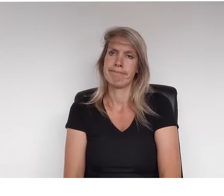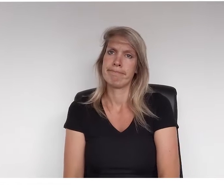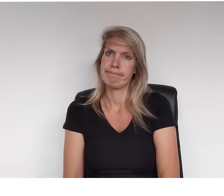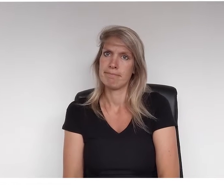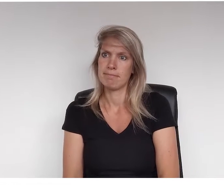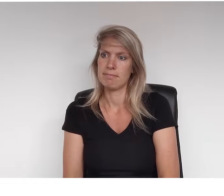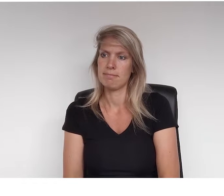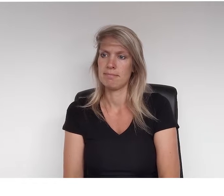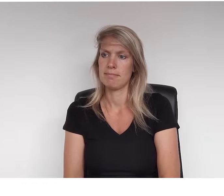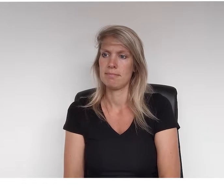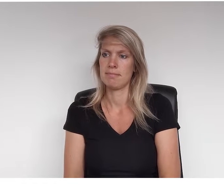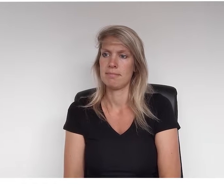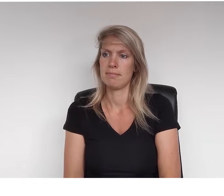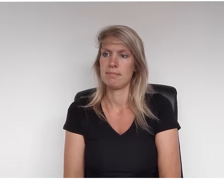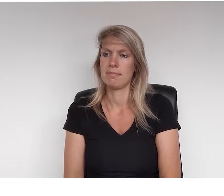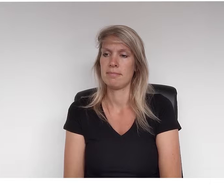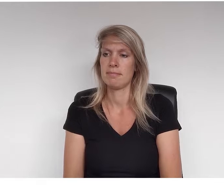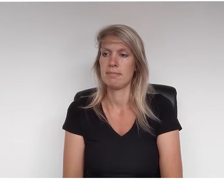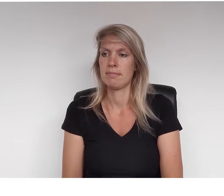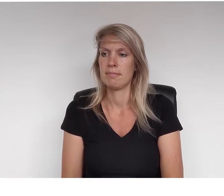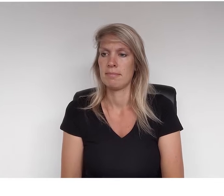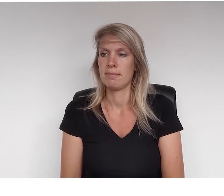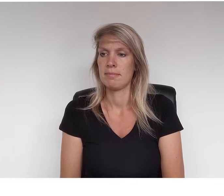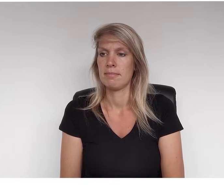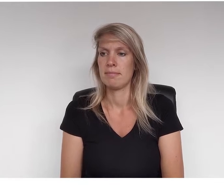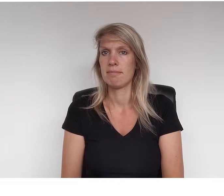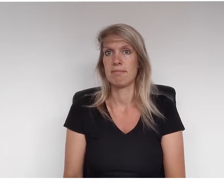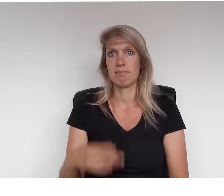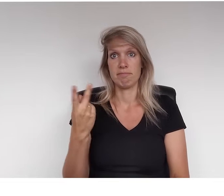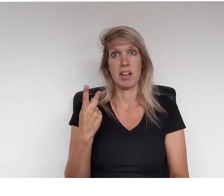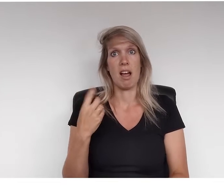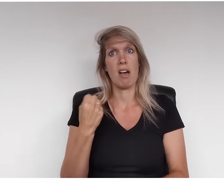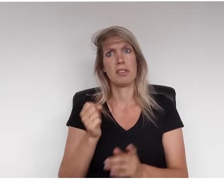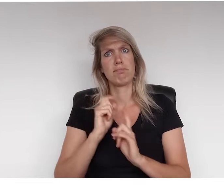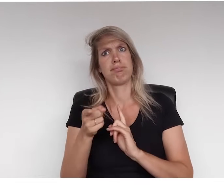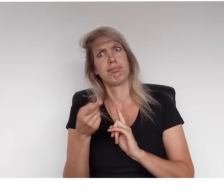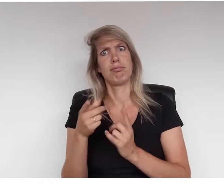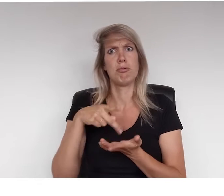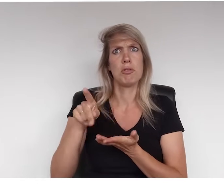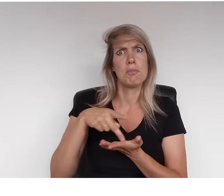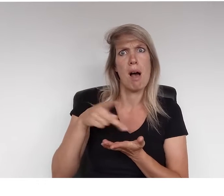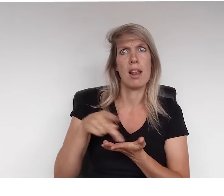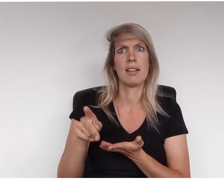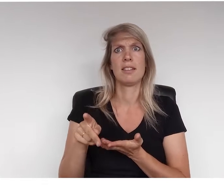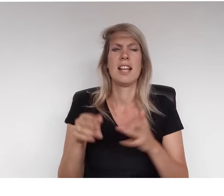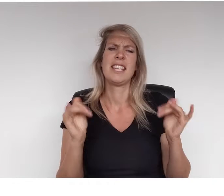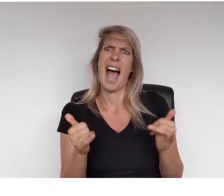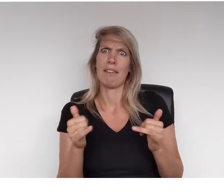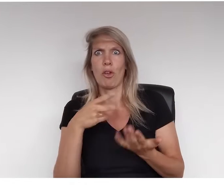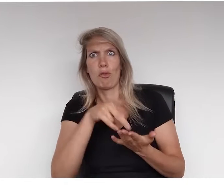Zitten wij elke keer op te leren om goed te ballen, toch? Ja, voetbal is natuurlijk